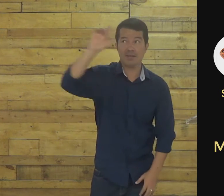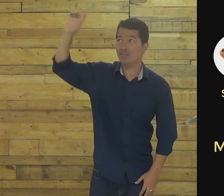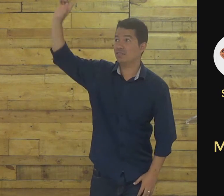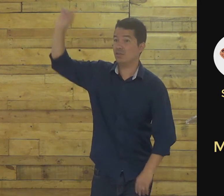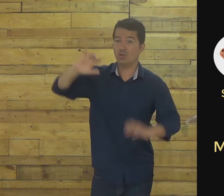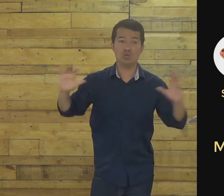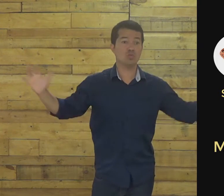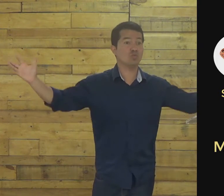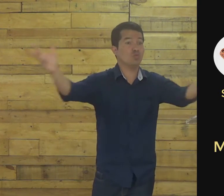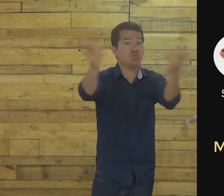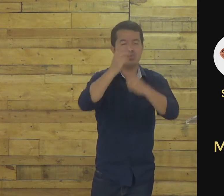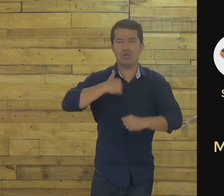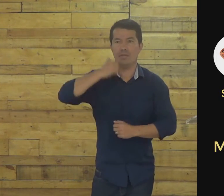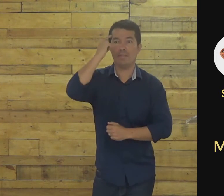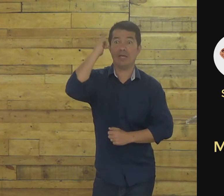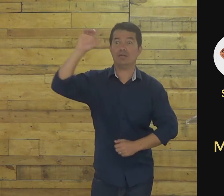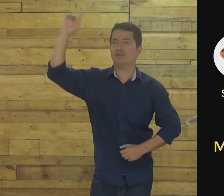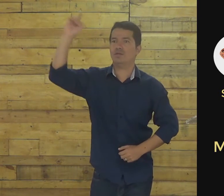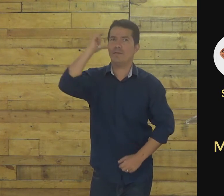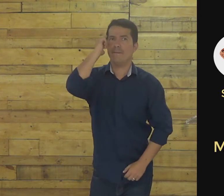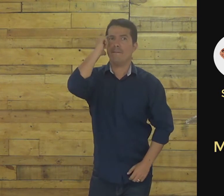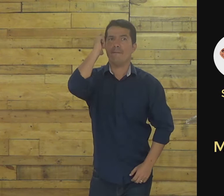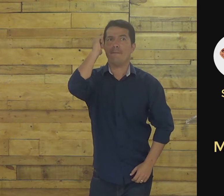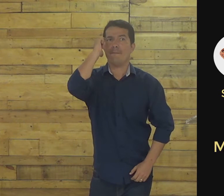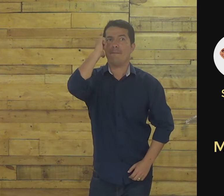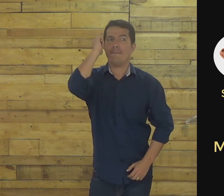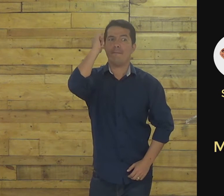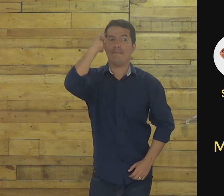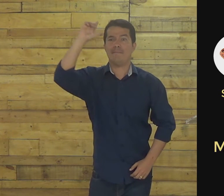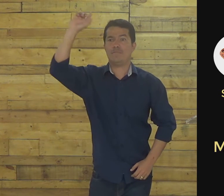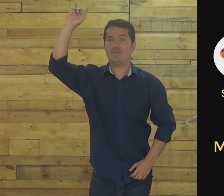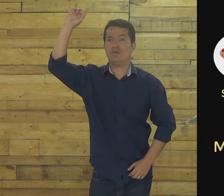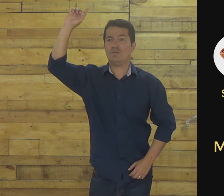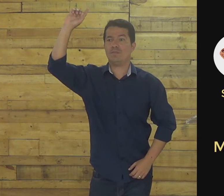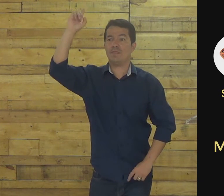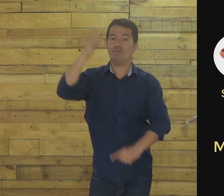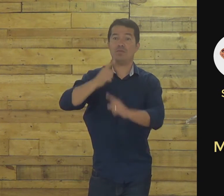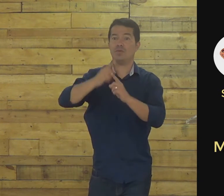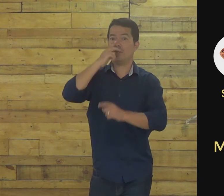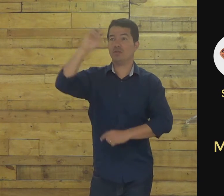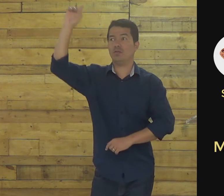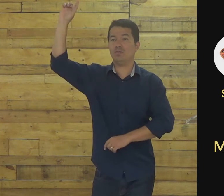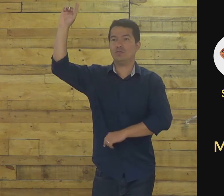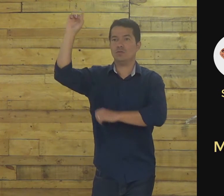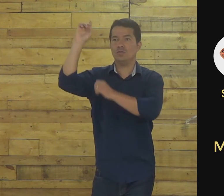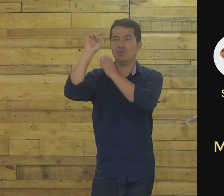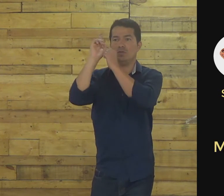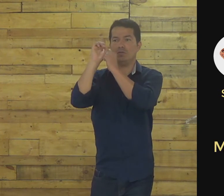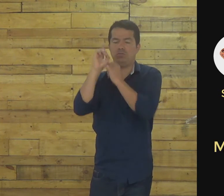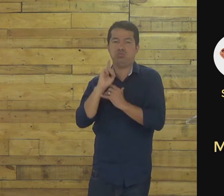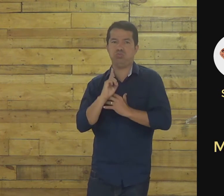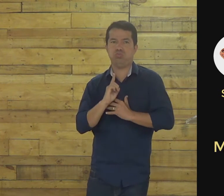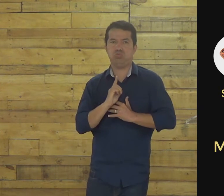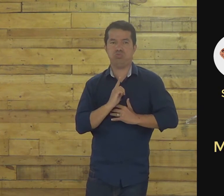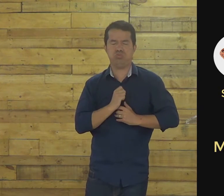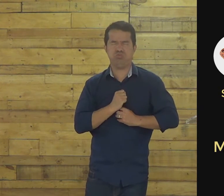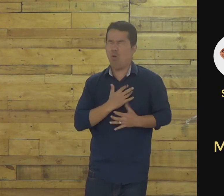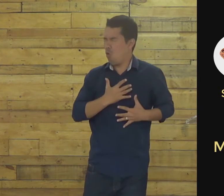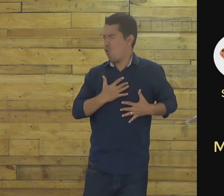Deus. Nos nossos relacionamentos também. Só penso em Deus. Porque